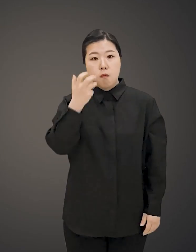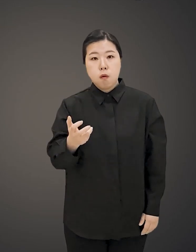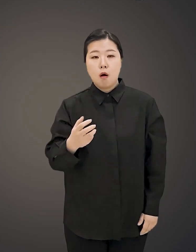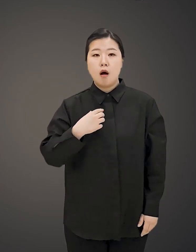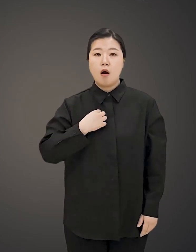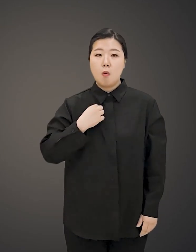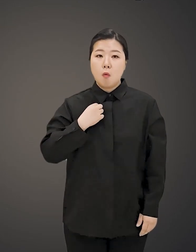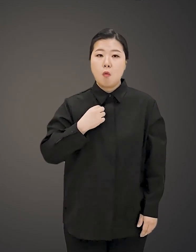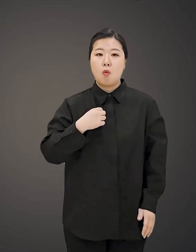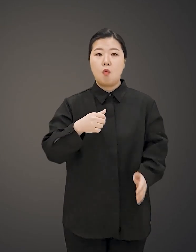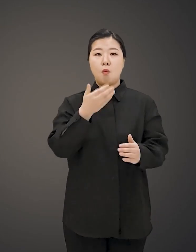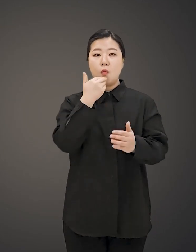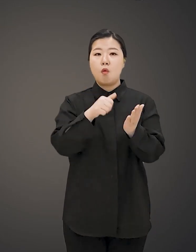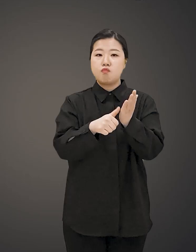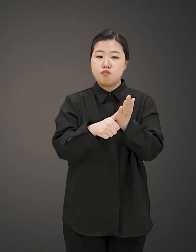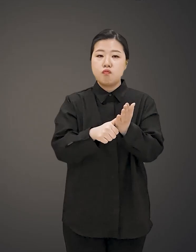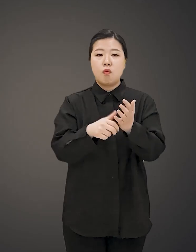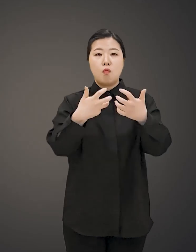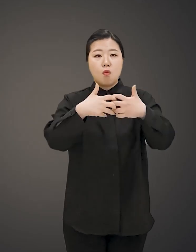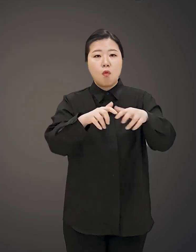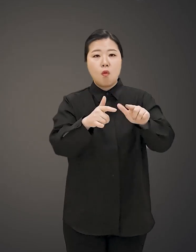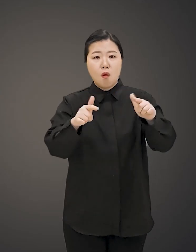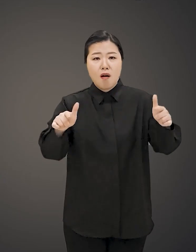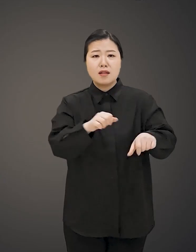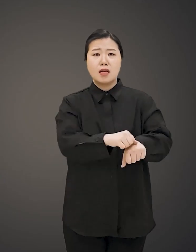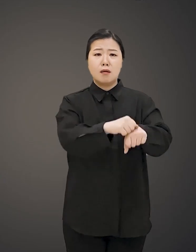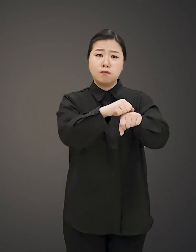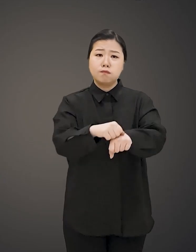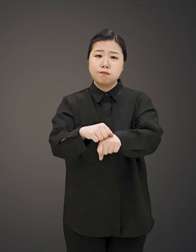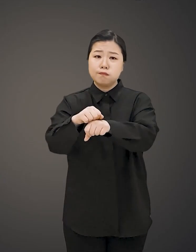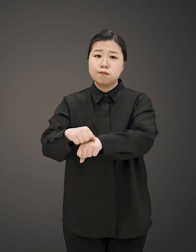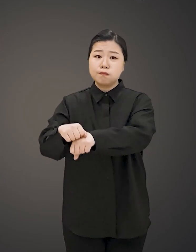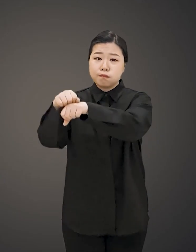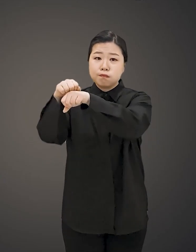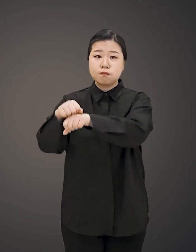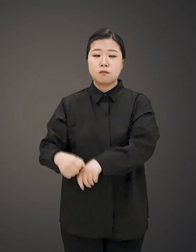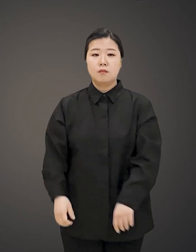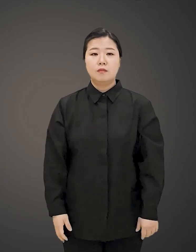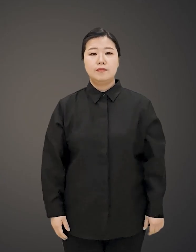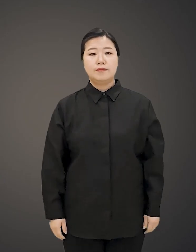양의 옷가지, 식료품, 전자제품 등이 집안을 점령하고 있다.